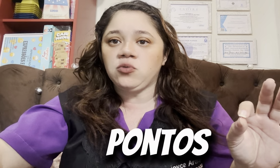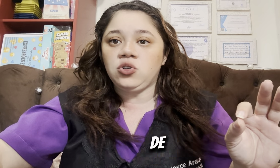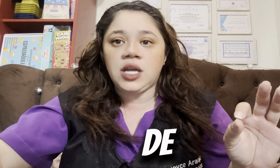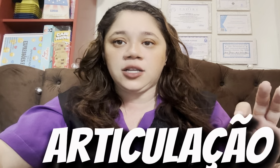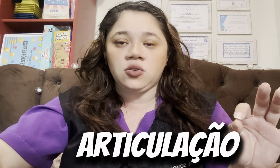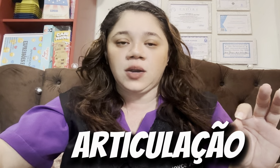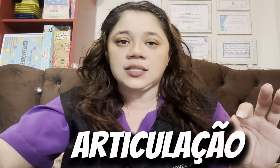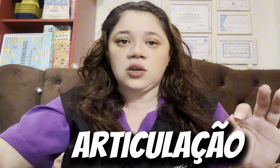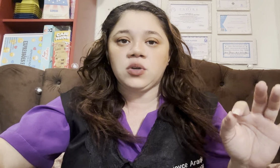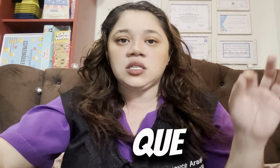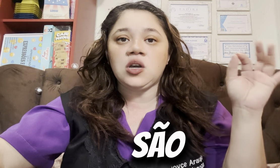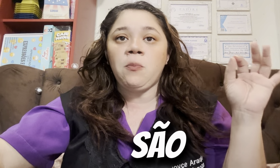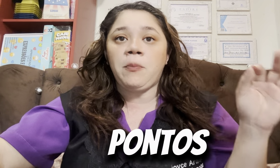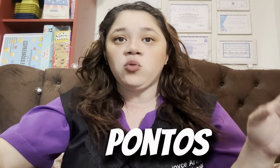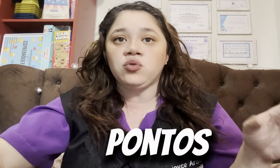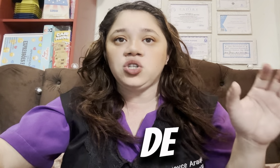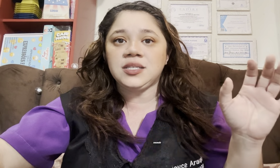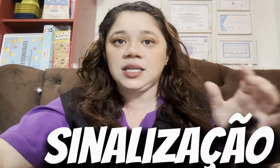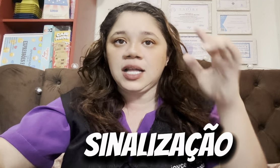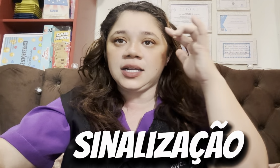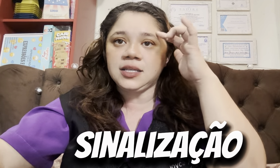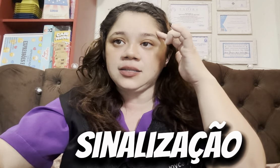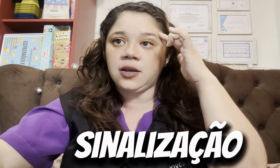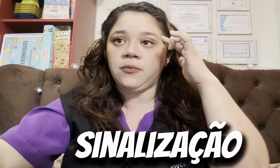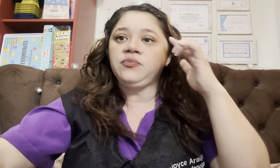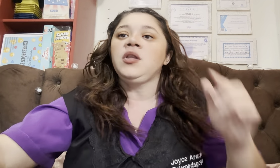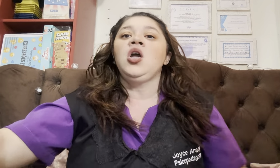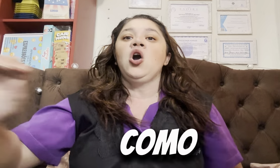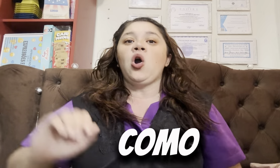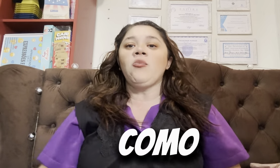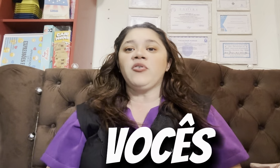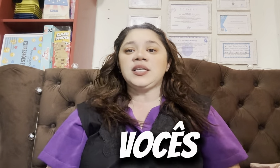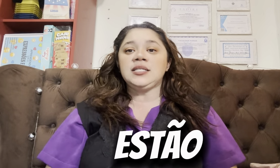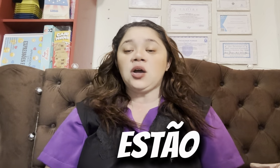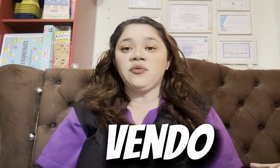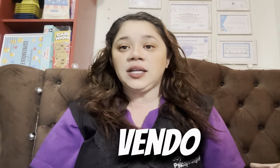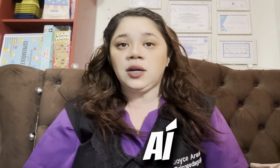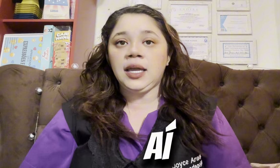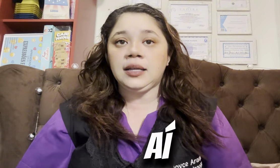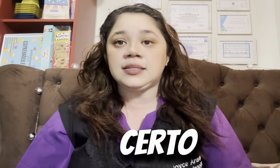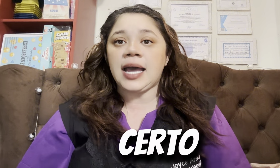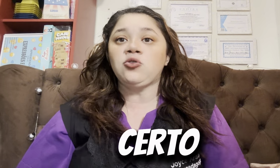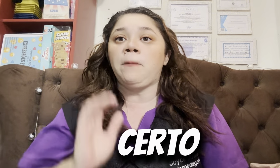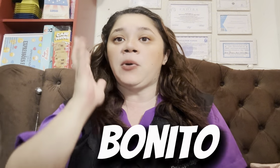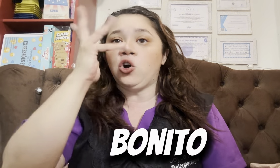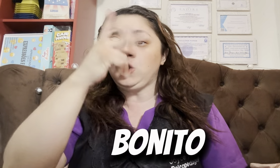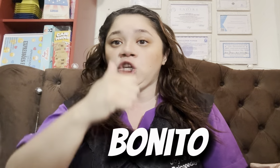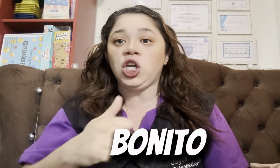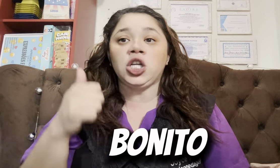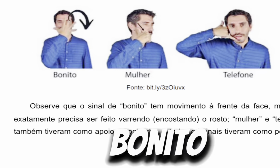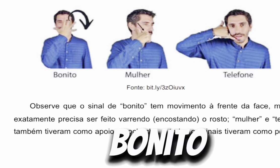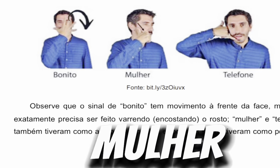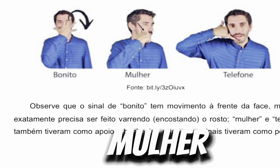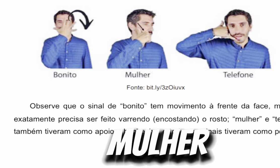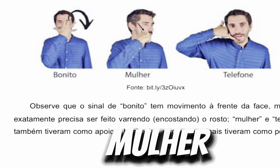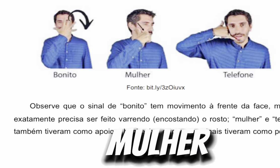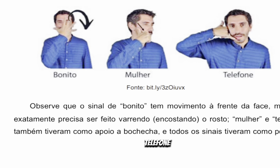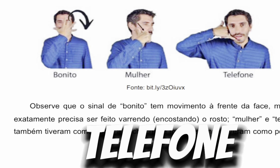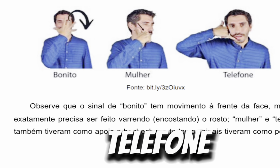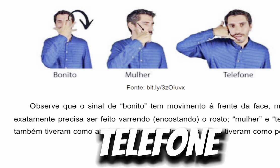de articulação que são pontos de sinalização. Como vocês estão vendo aí, certo? Bonito, mulher e